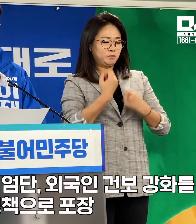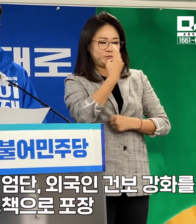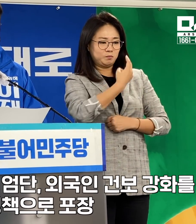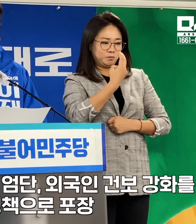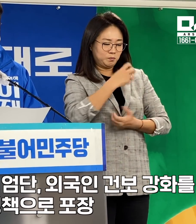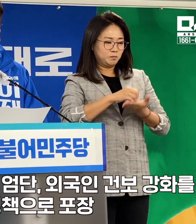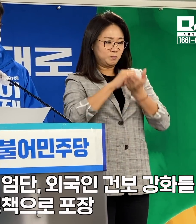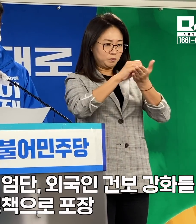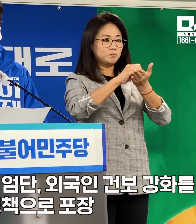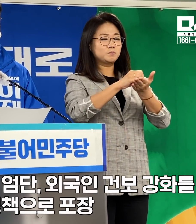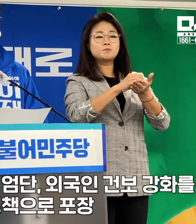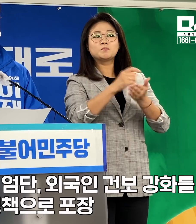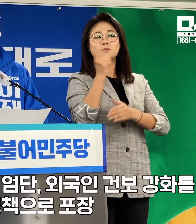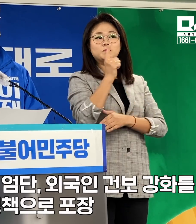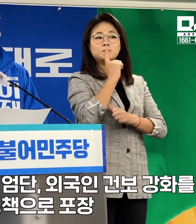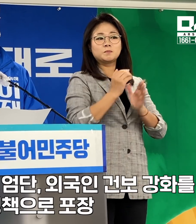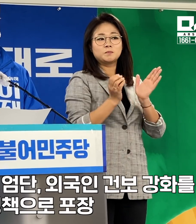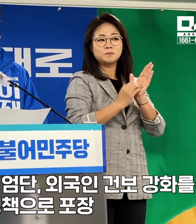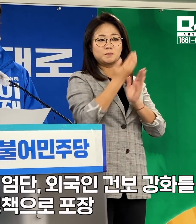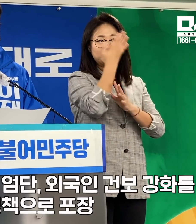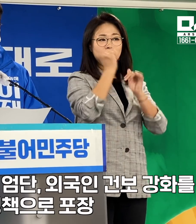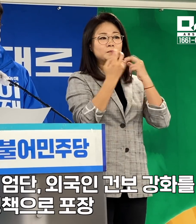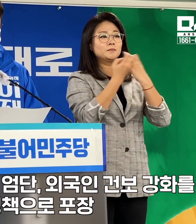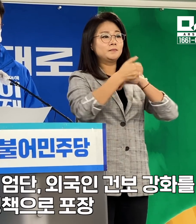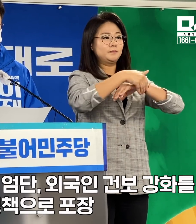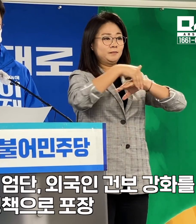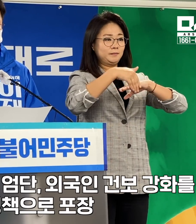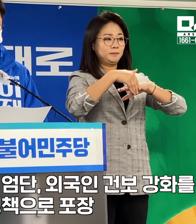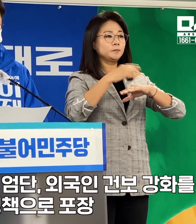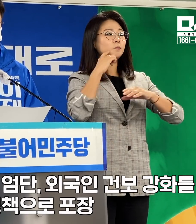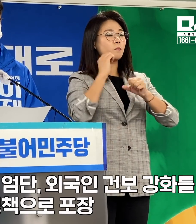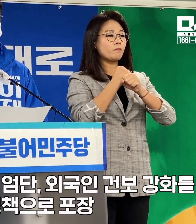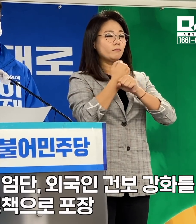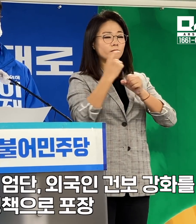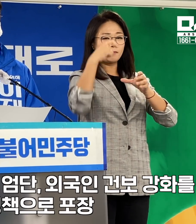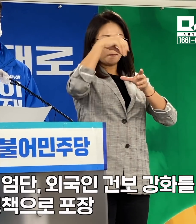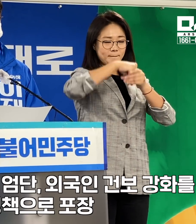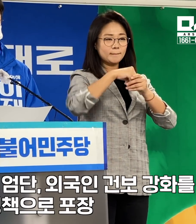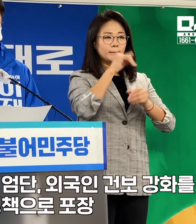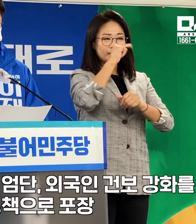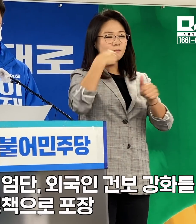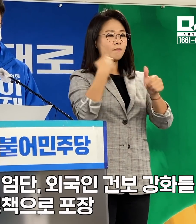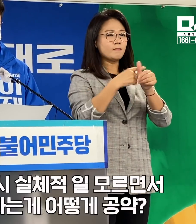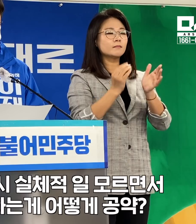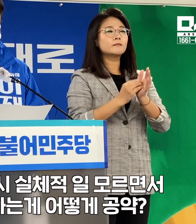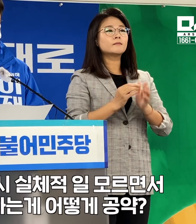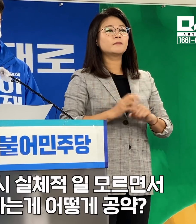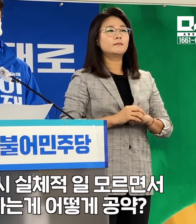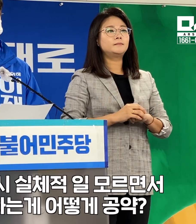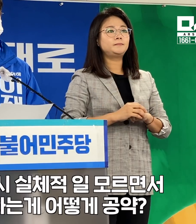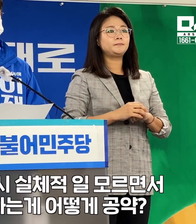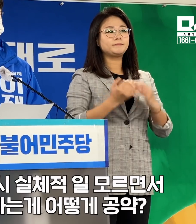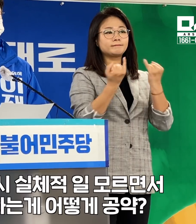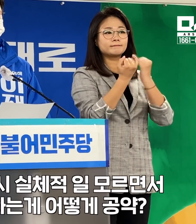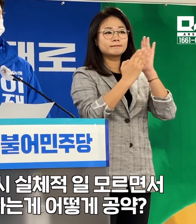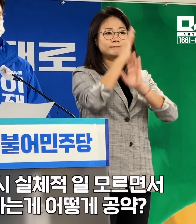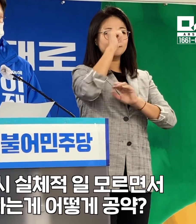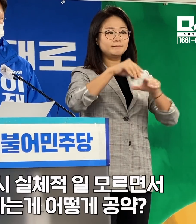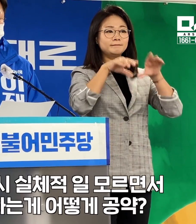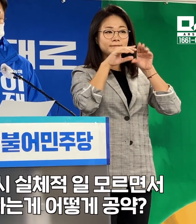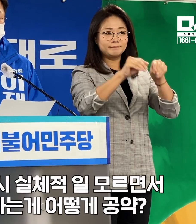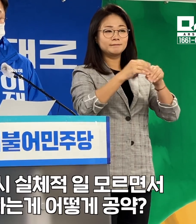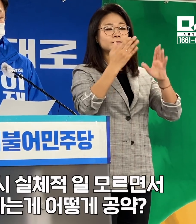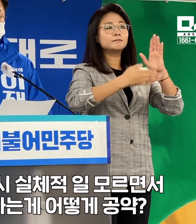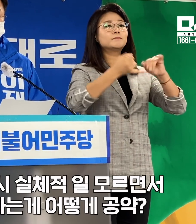가입자 등록요건 강화 등을 청년 정책으로 포장해왔다는 점도 비판했습니다. 여성가족부 폐지